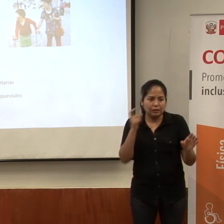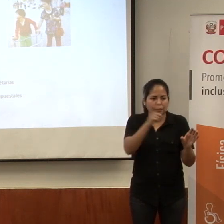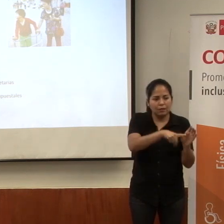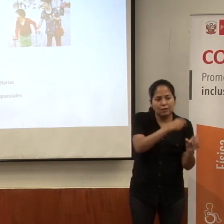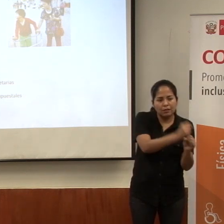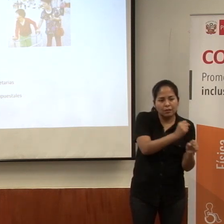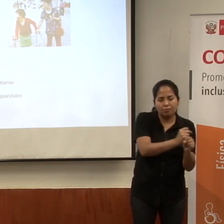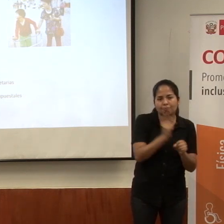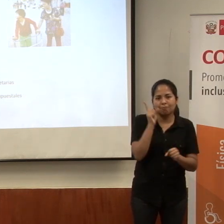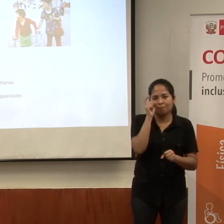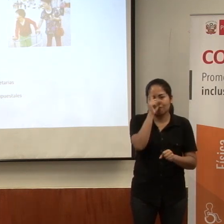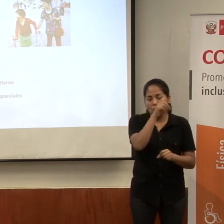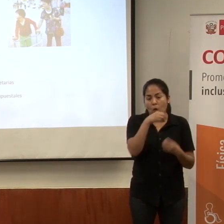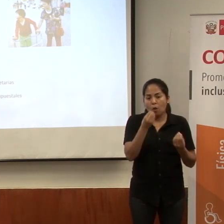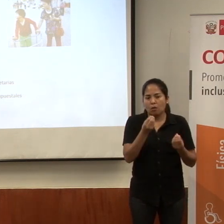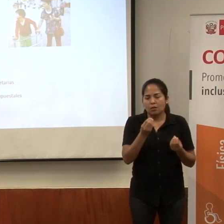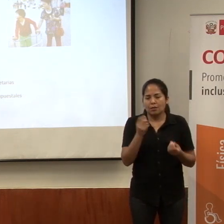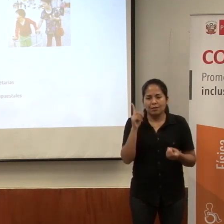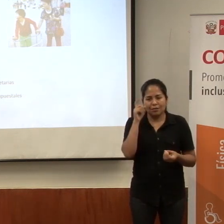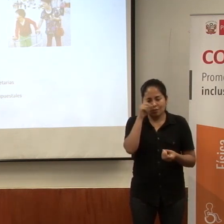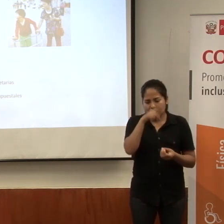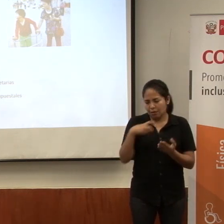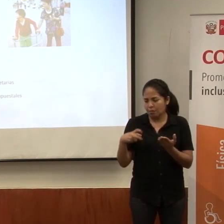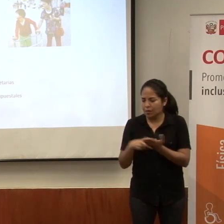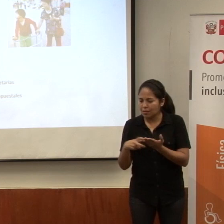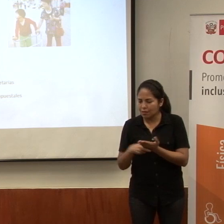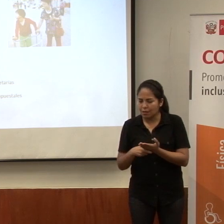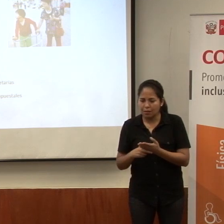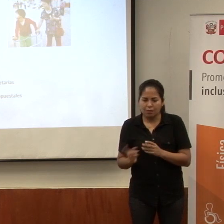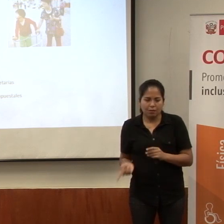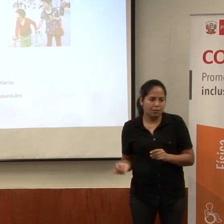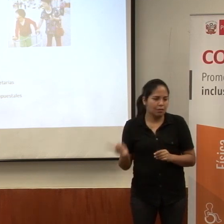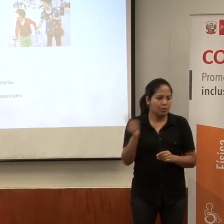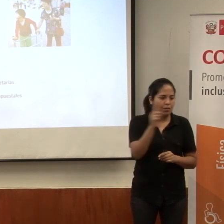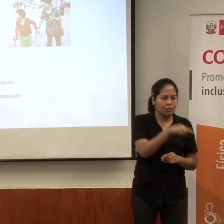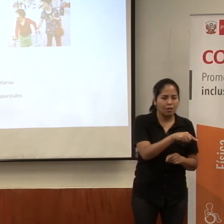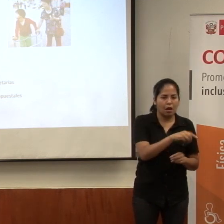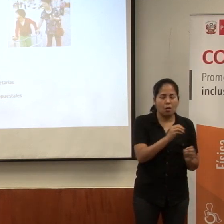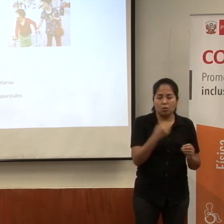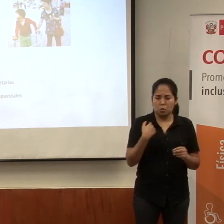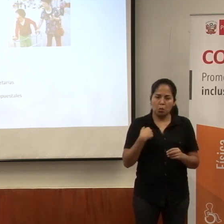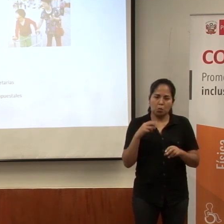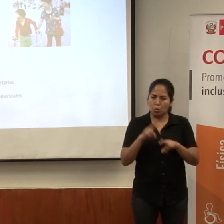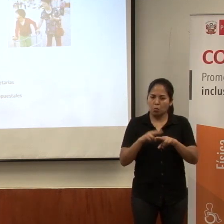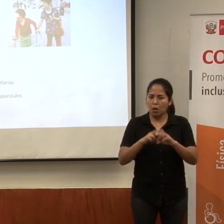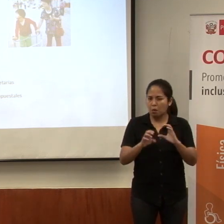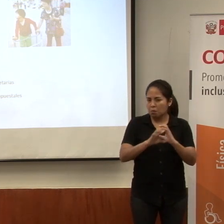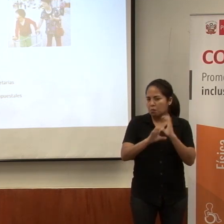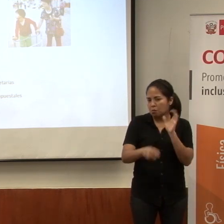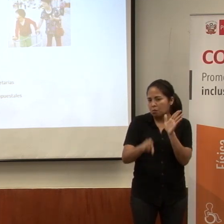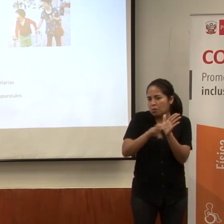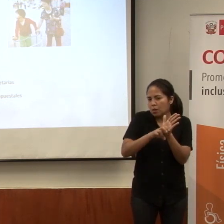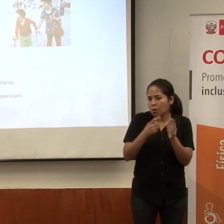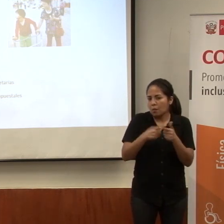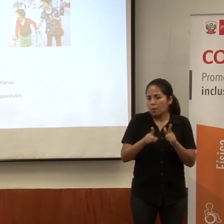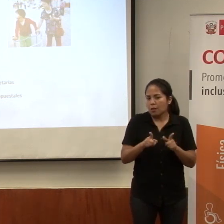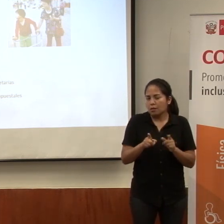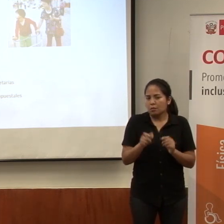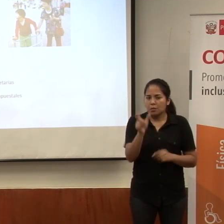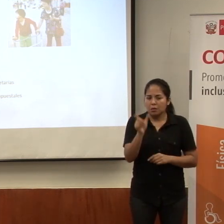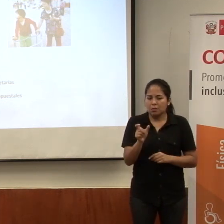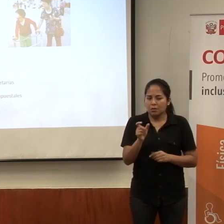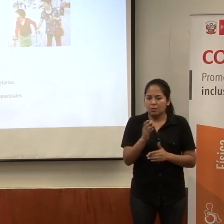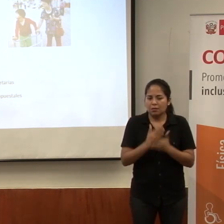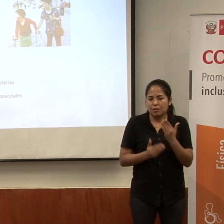costos que implica la discapacidad, ¿no es cierto? Para trasladar, yo me puedo trasladar en un micro, pero a veces una persona con discapacidad solo en